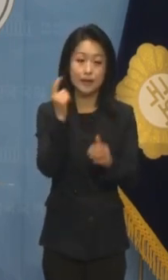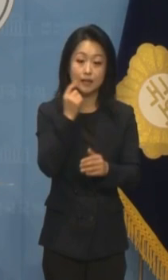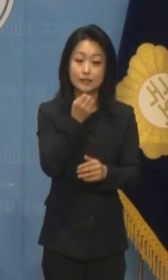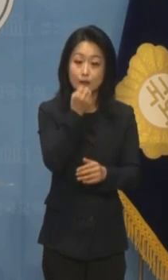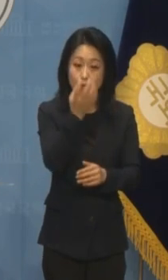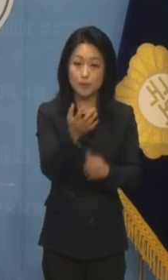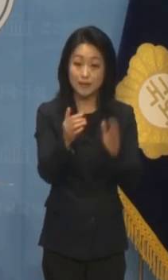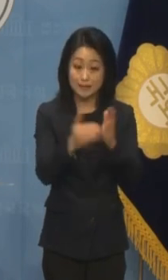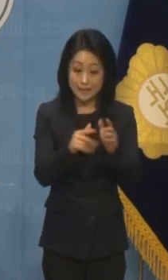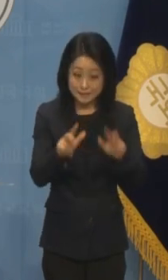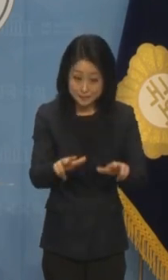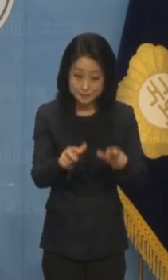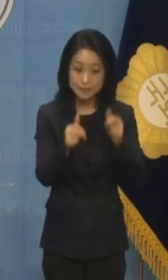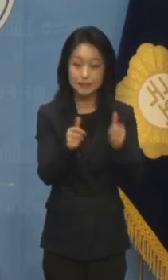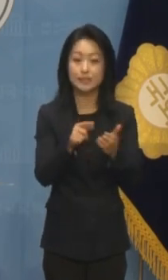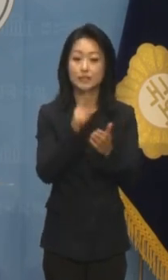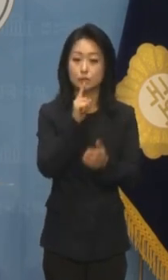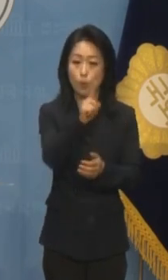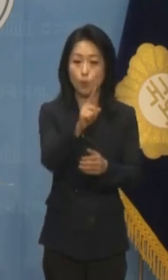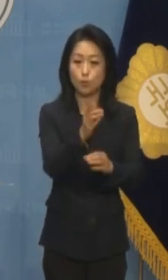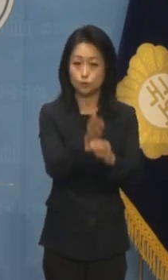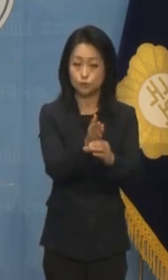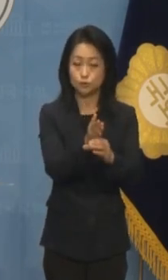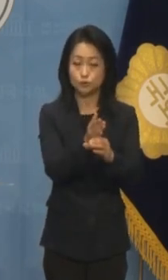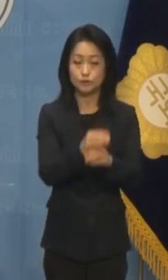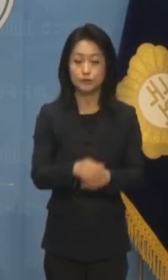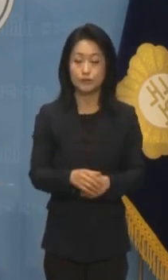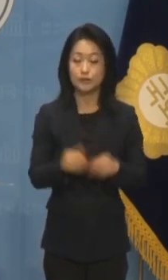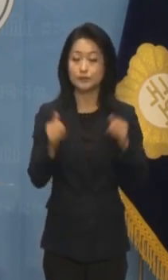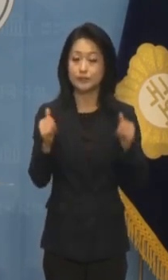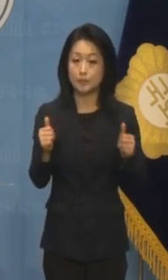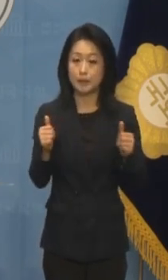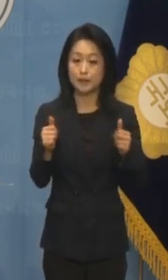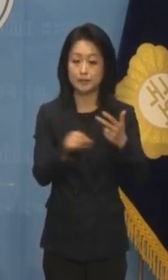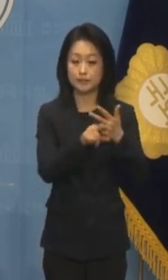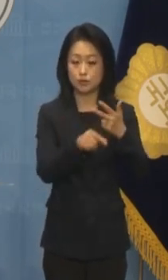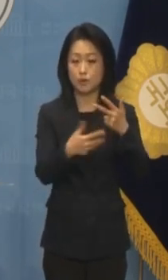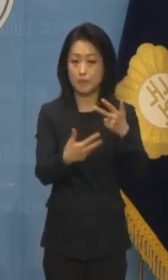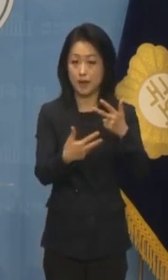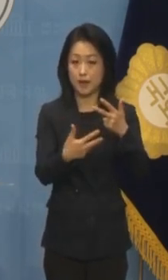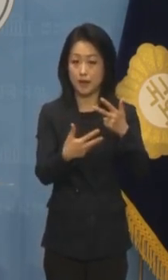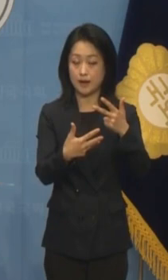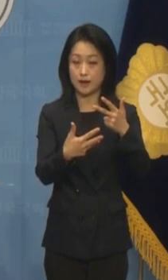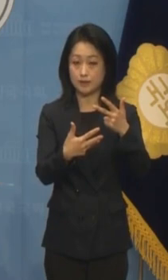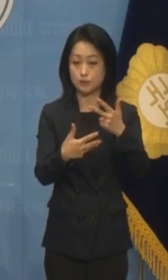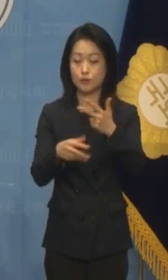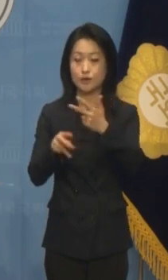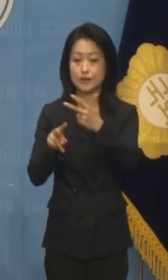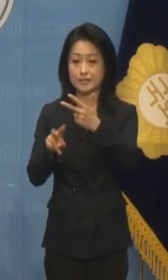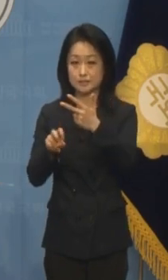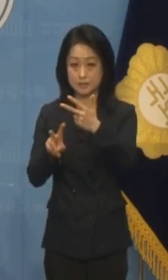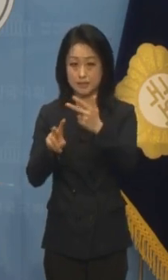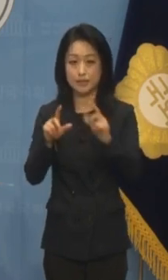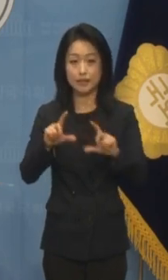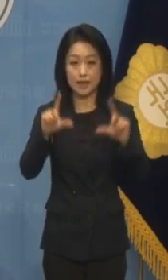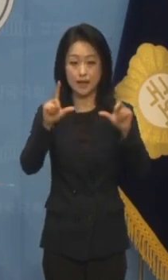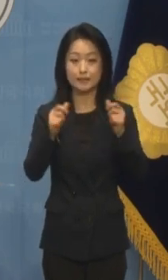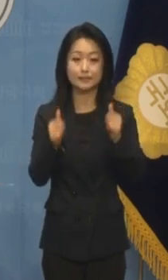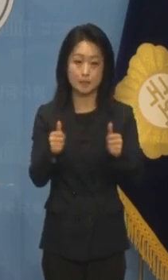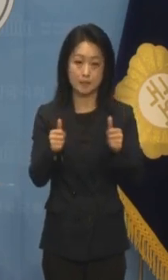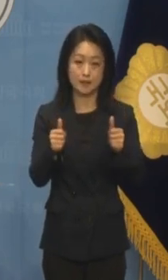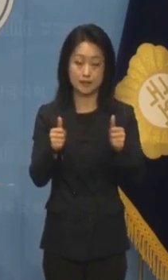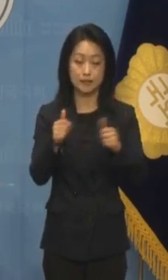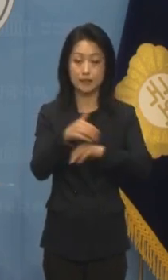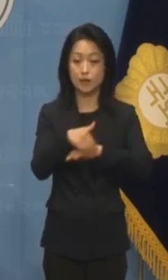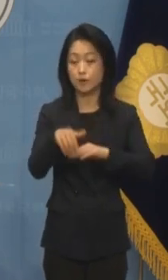현재 기소가 돼 있는 상황이고요. 이번 재판은 7월 8일 그리고 7월 22일에 재판이 또 잡혀